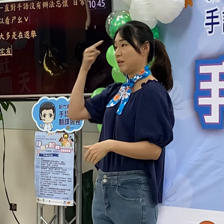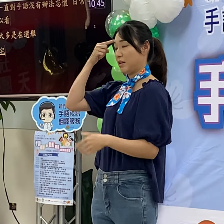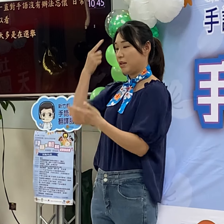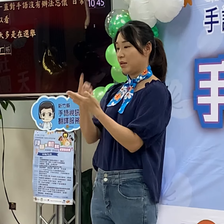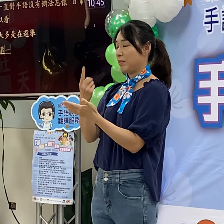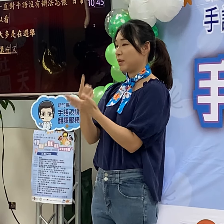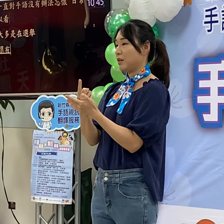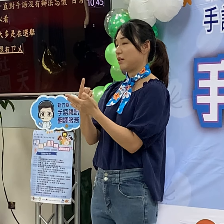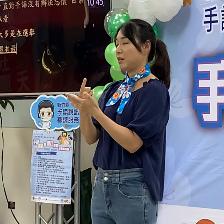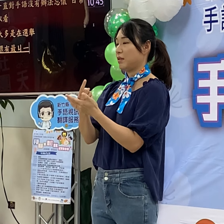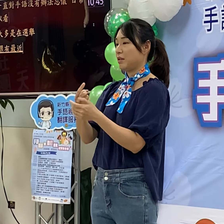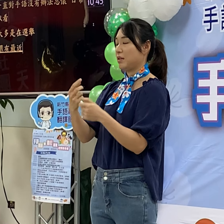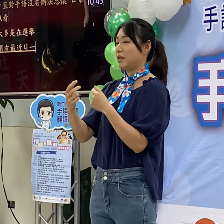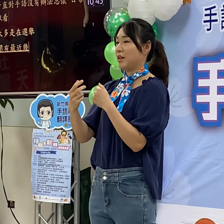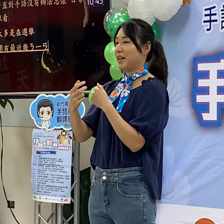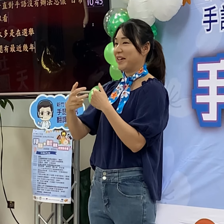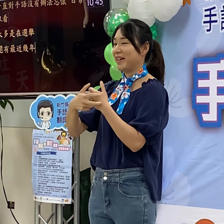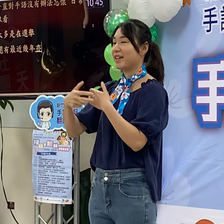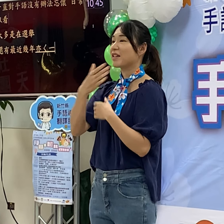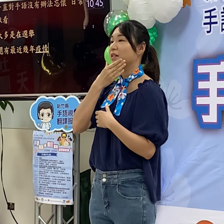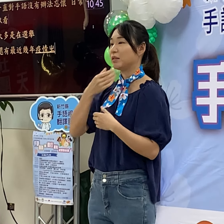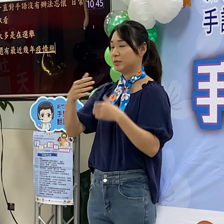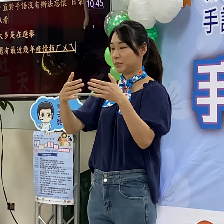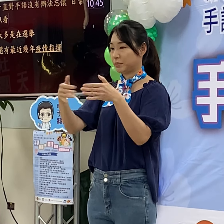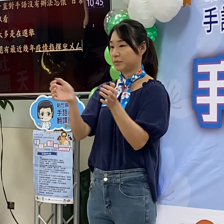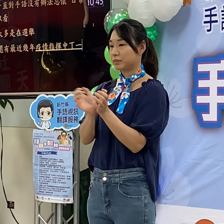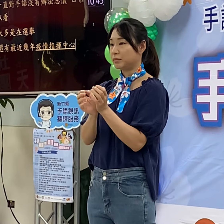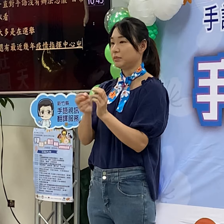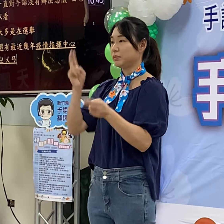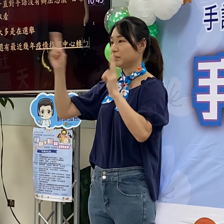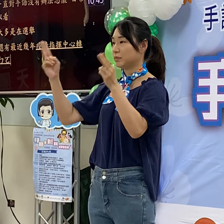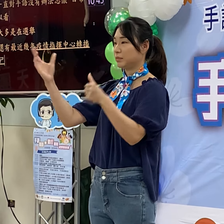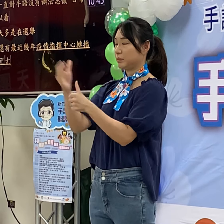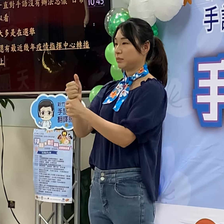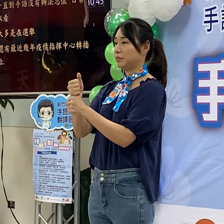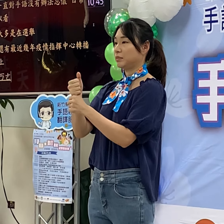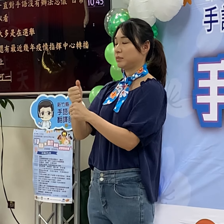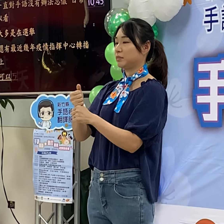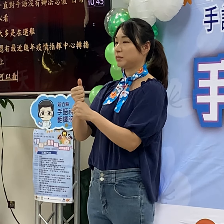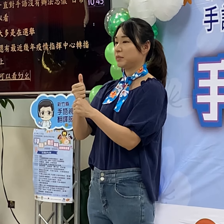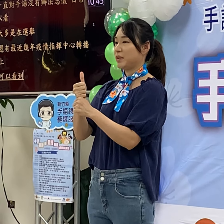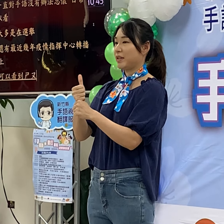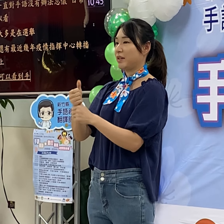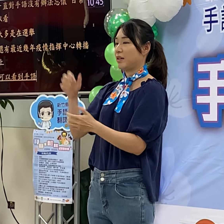我们疫情指挥中心转播上面可以看到手语翻译员